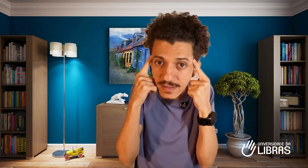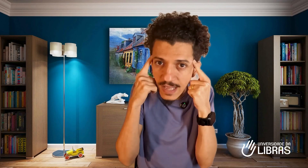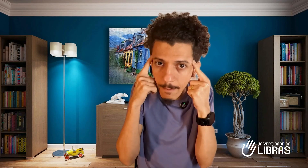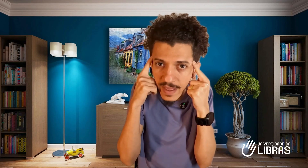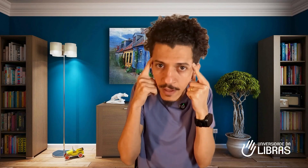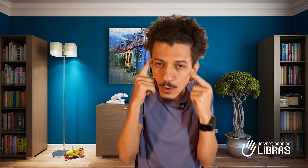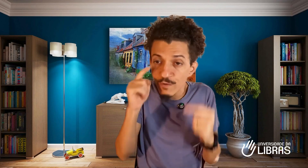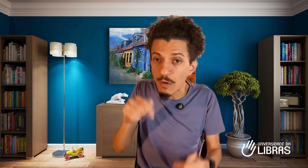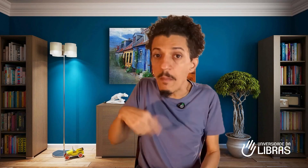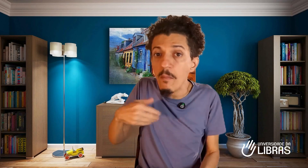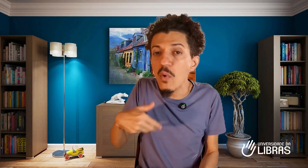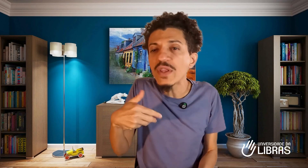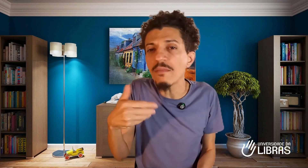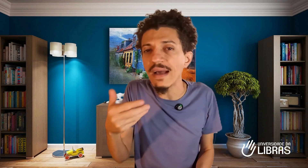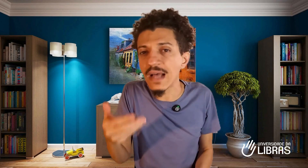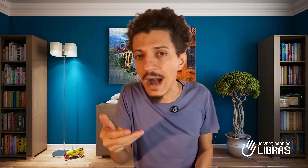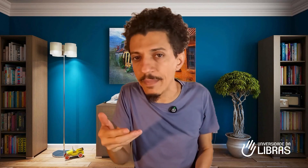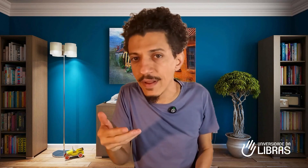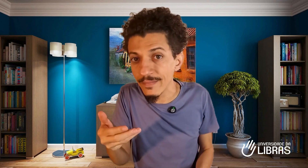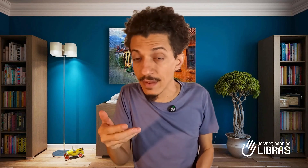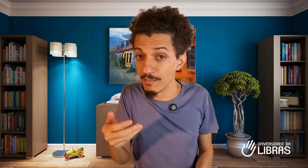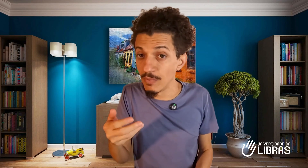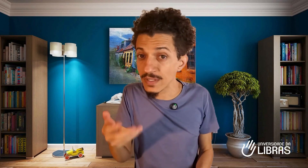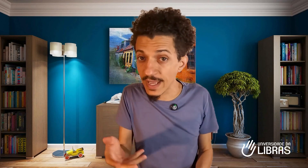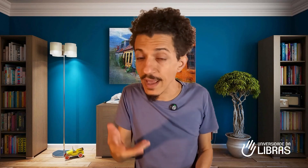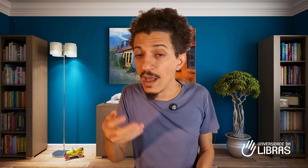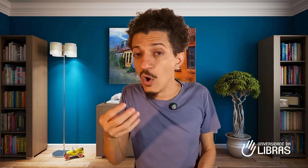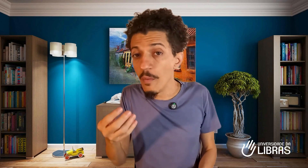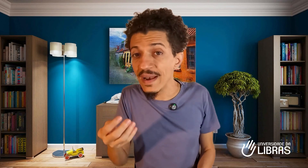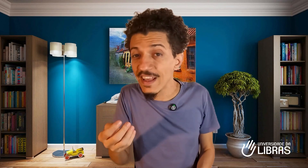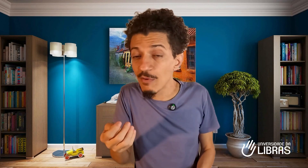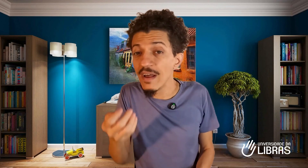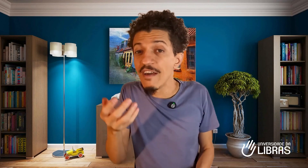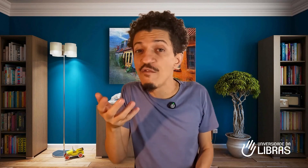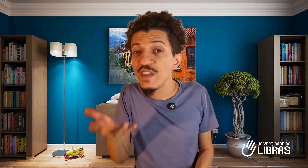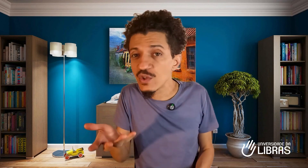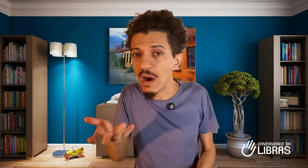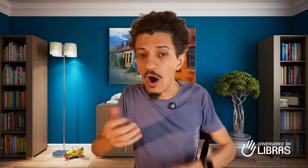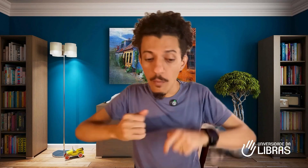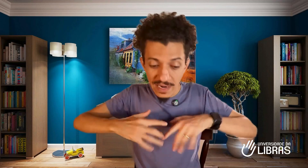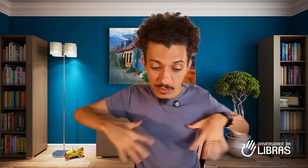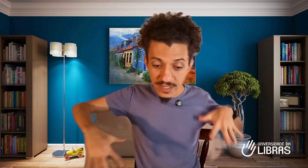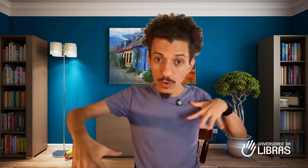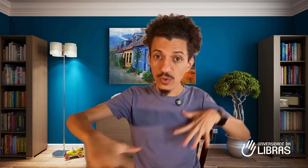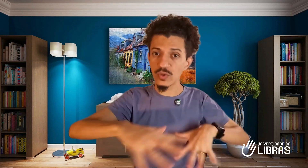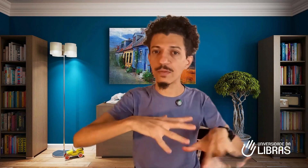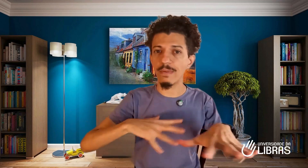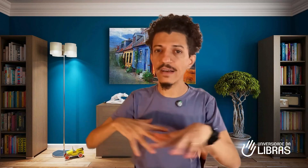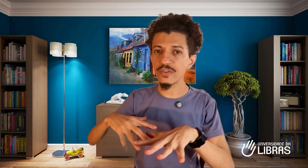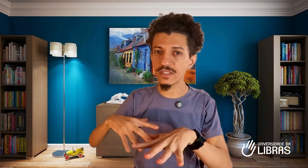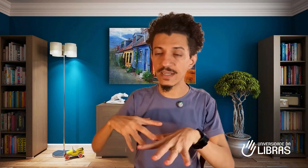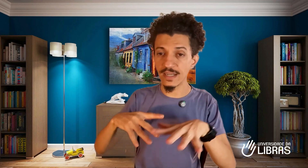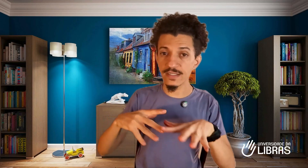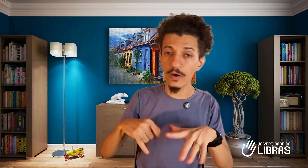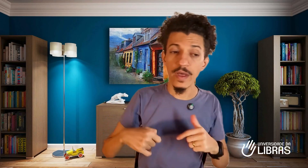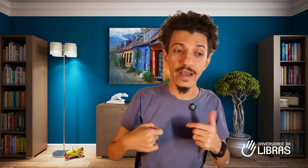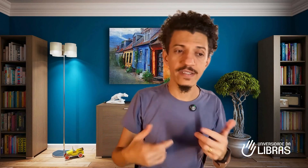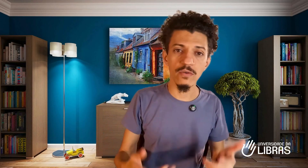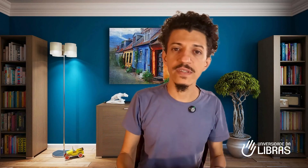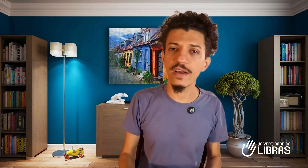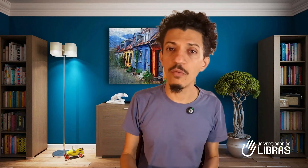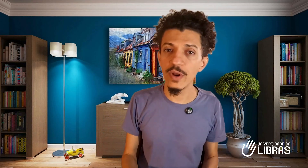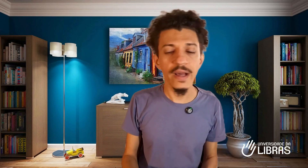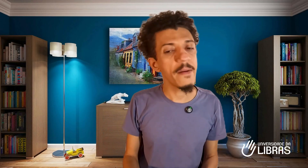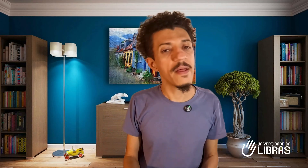o pensamento de forma muito mais rápida, por ser uma língua visual, uma língua que você usa o espaço de sinalização e que